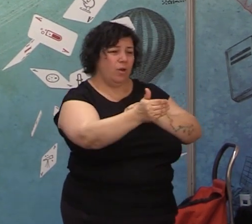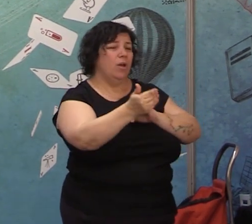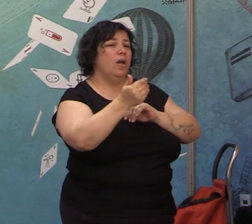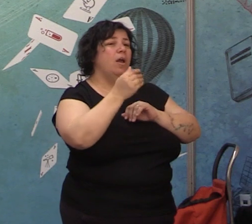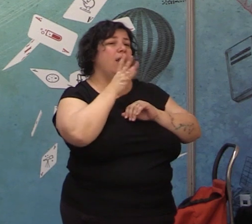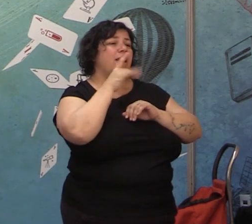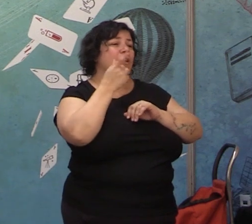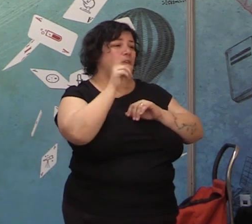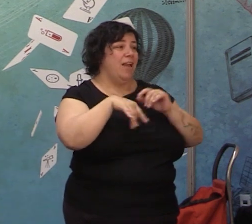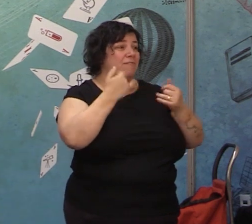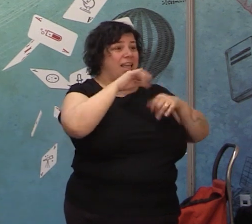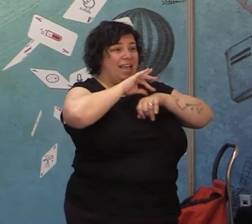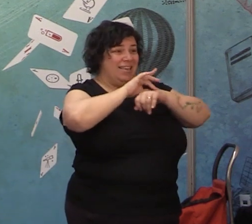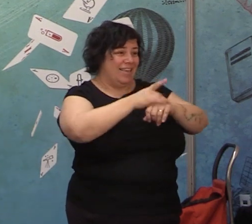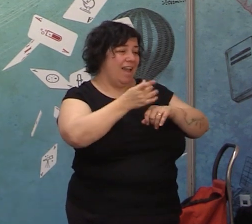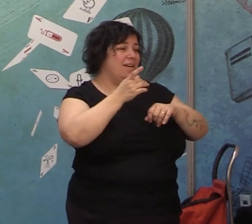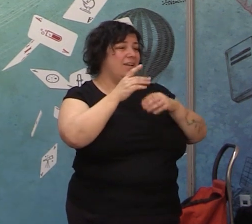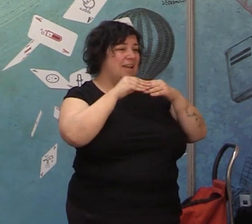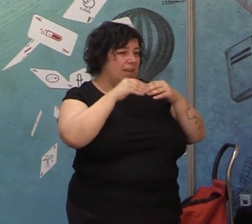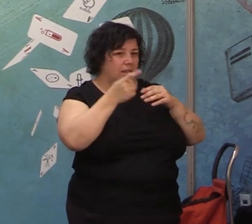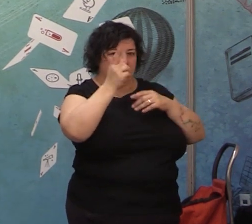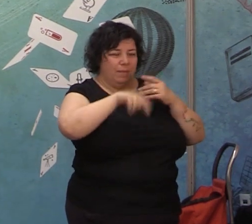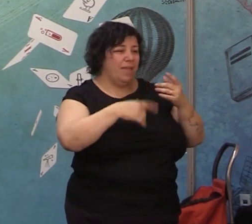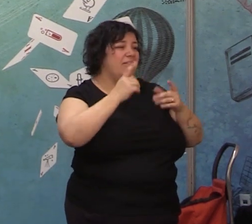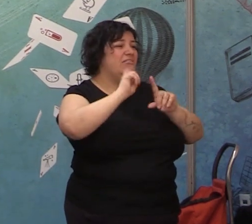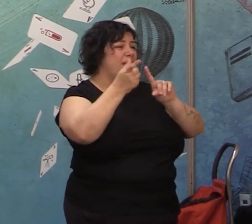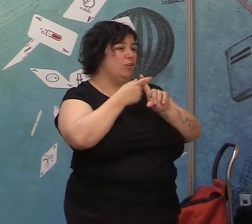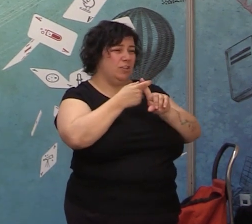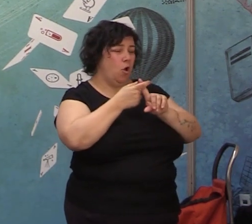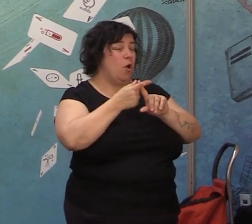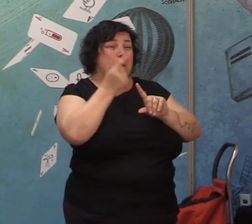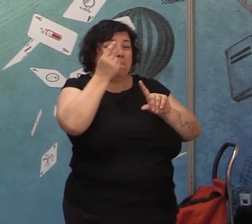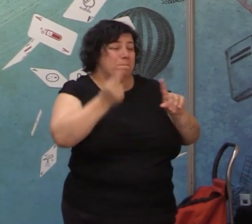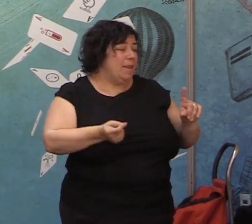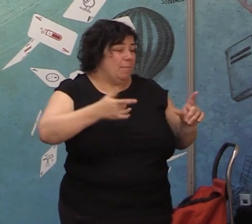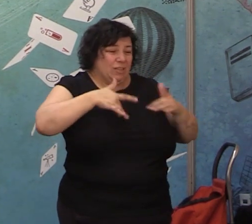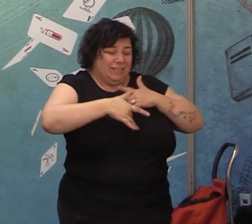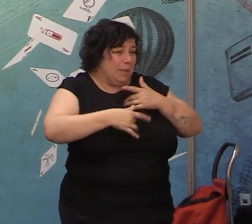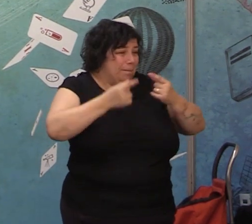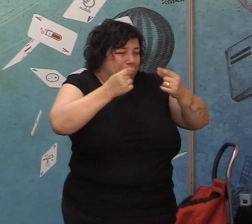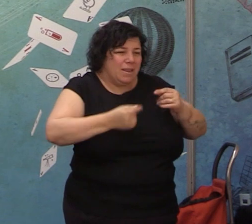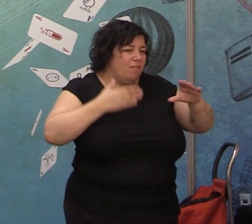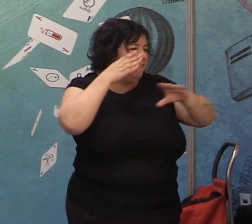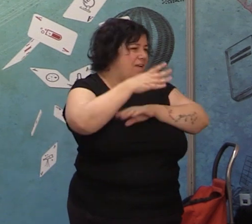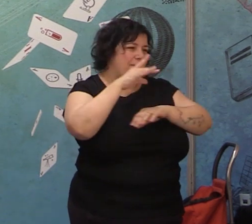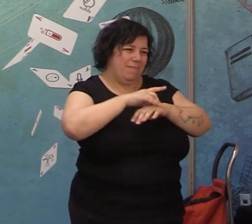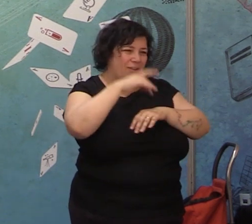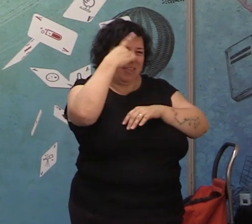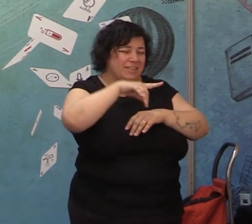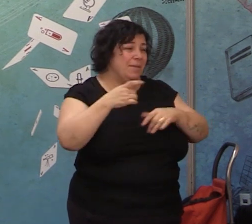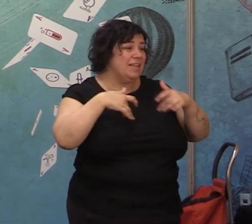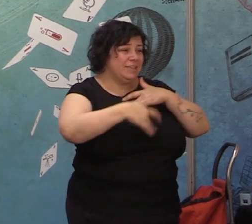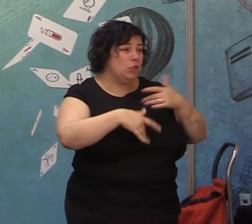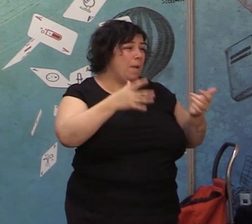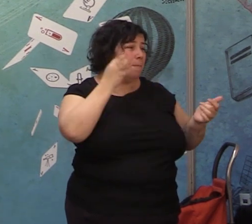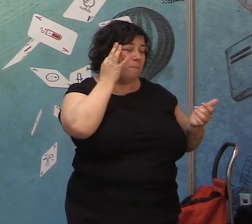práctica clínica, el diagnóstico, ya sabéis, al mínimo síntoma, acudir al médico. Ya sabéis que los síntomas de las